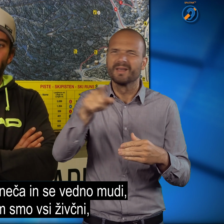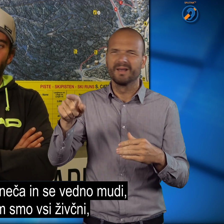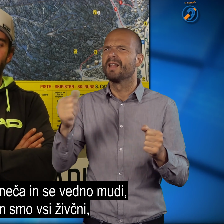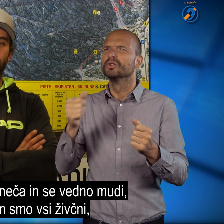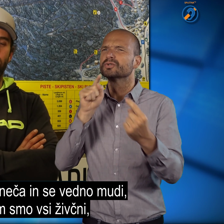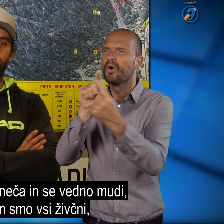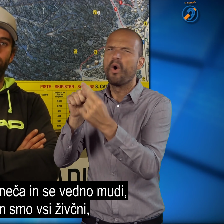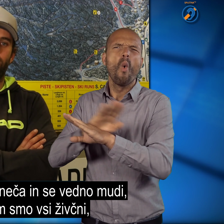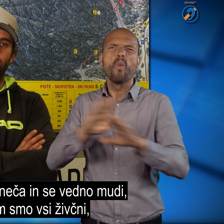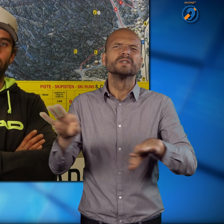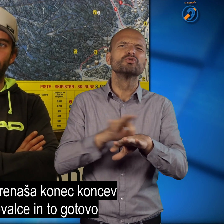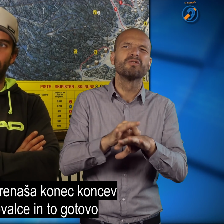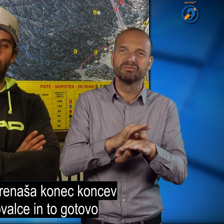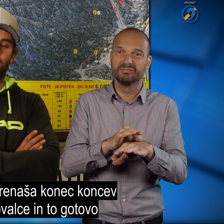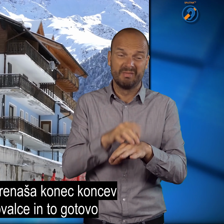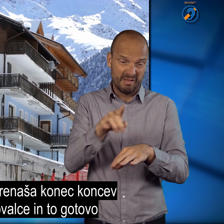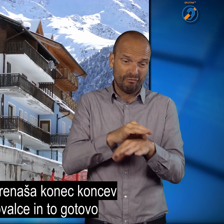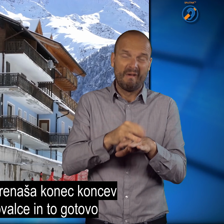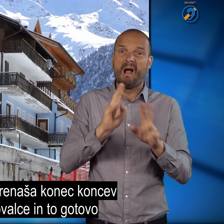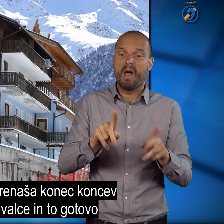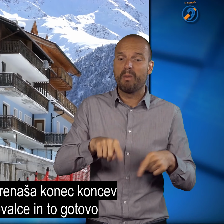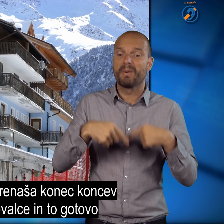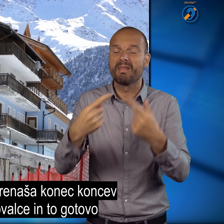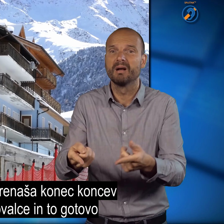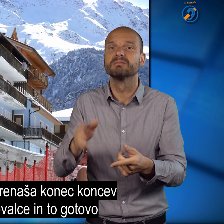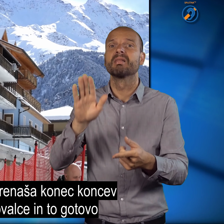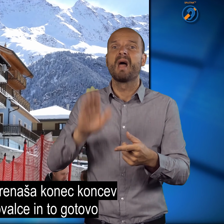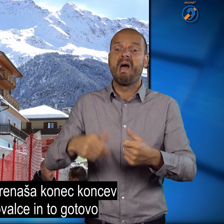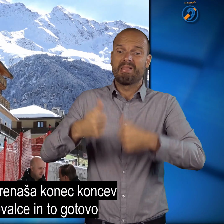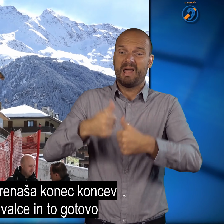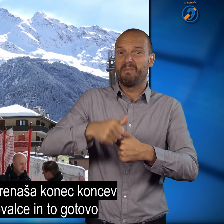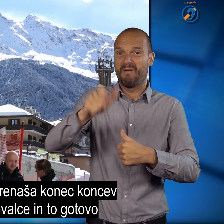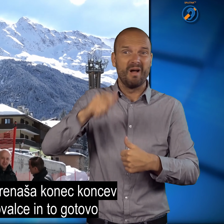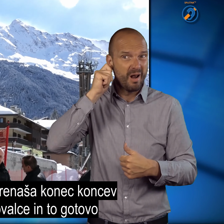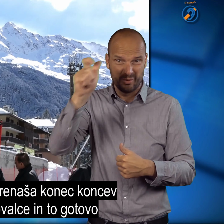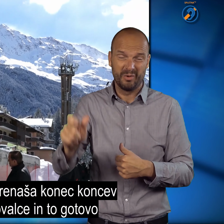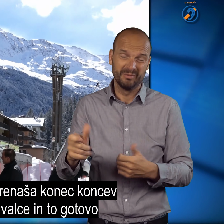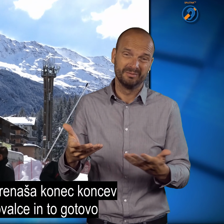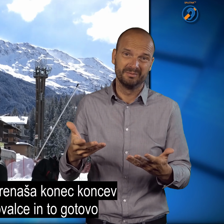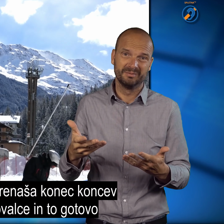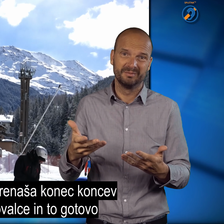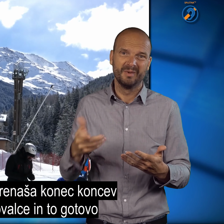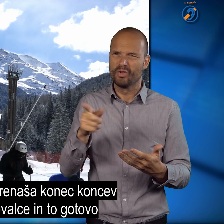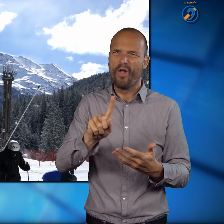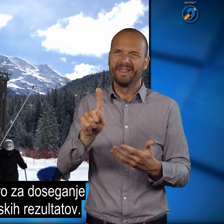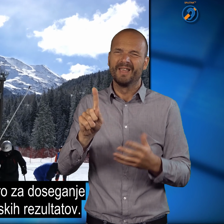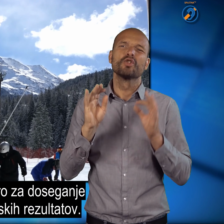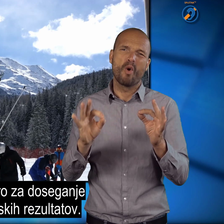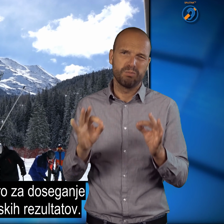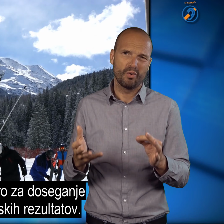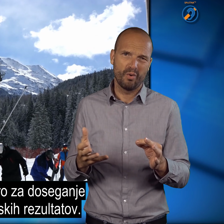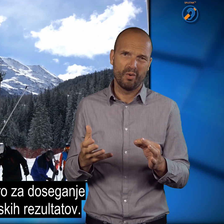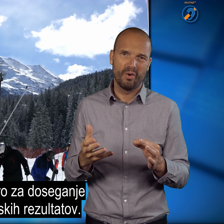in potem smo vsi živčni, kar pa se tudi prenaša konec koncev na tekmovalko. In to sigurno ni